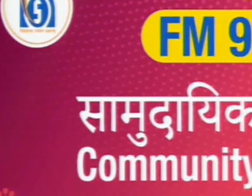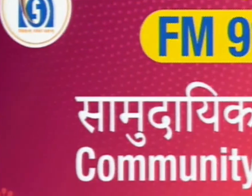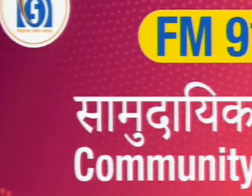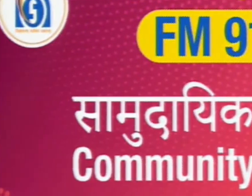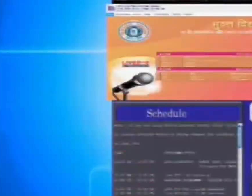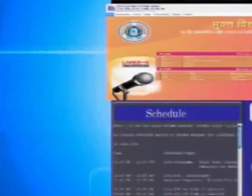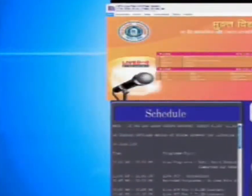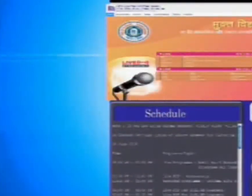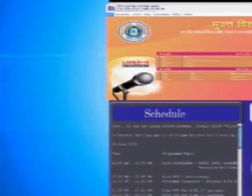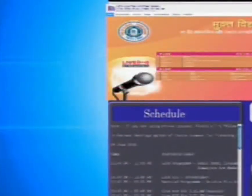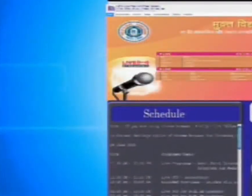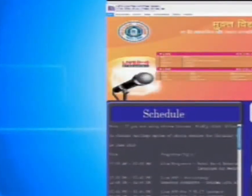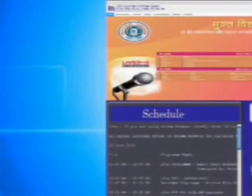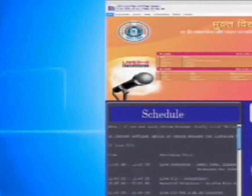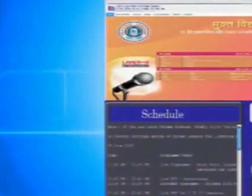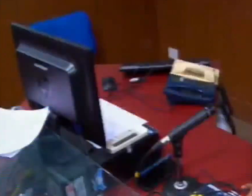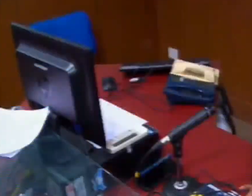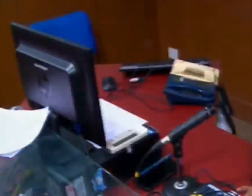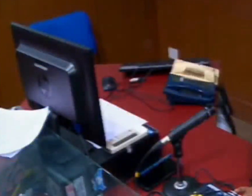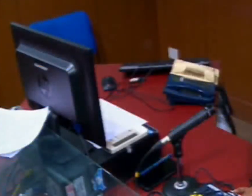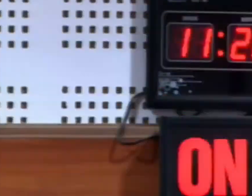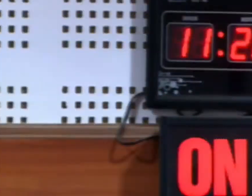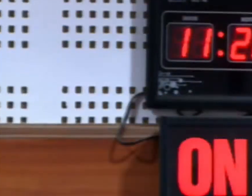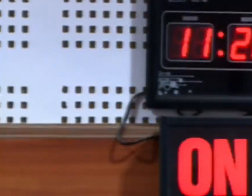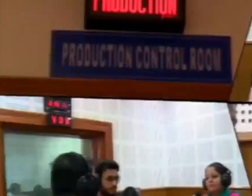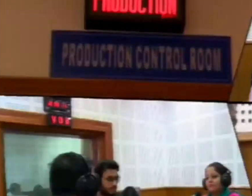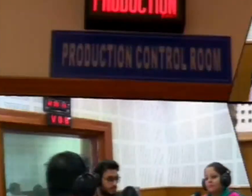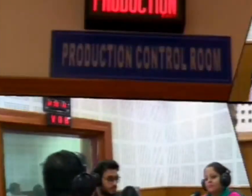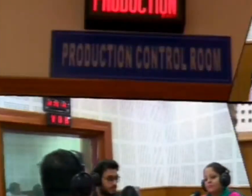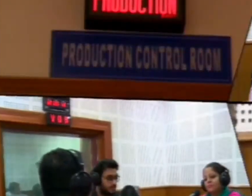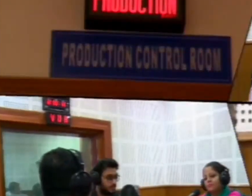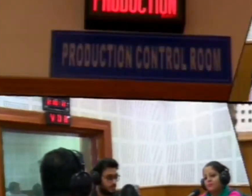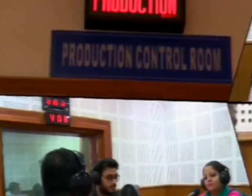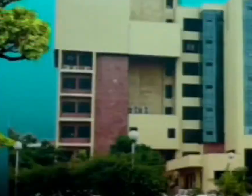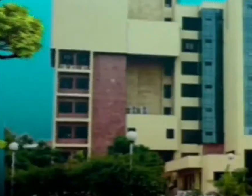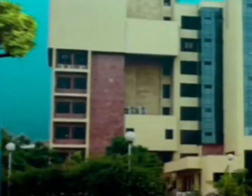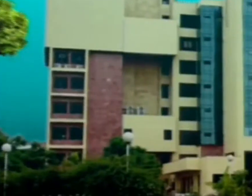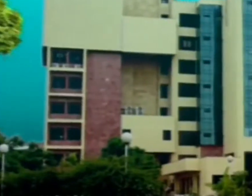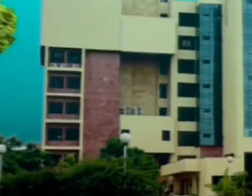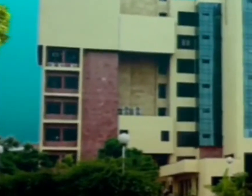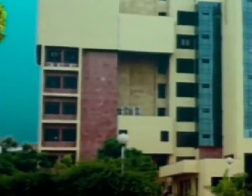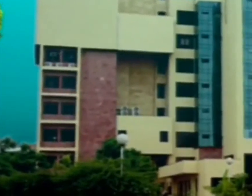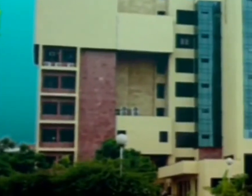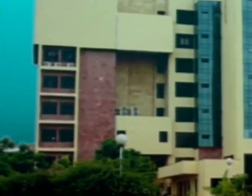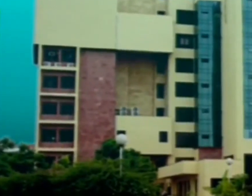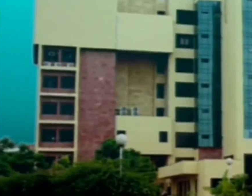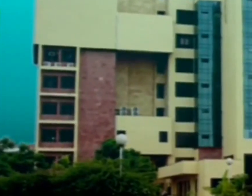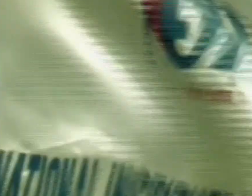और मुक्त विद्या वाणी पर ऑडियो कार्यक्रमों का प्रसारण भी NIOS द्वारा किया जा रहा है।